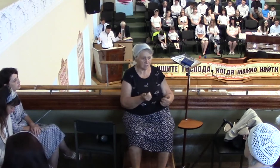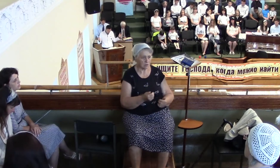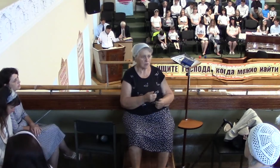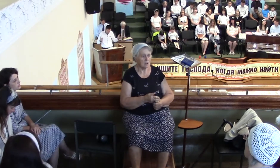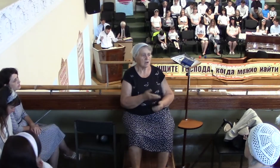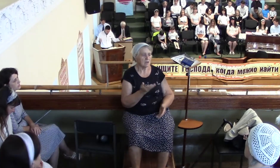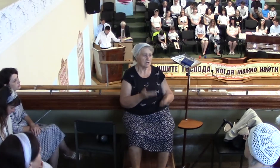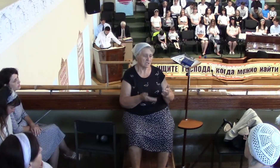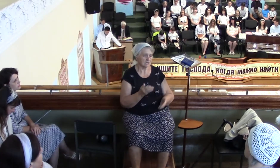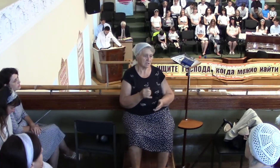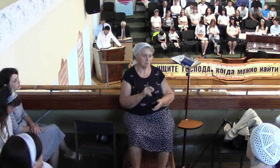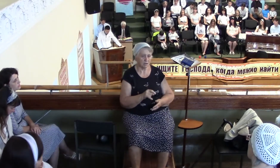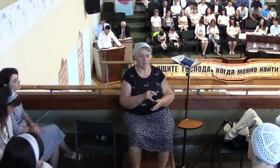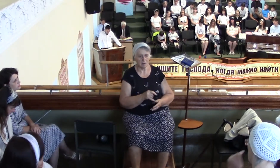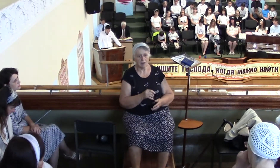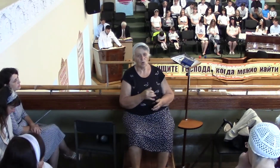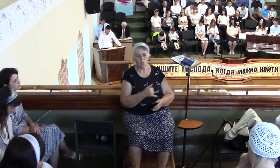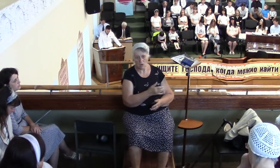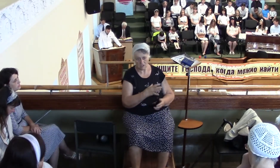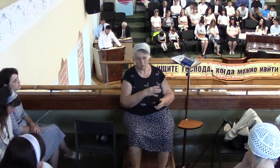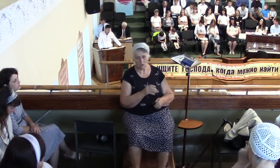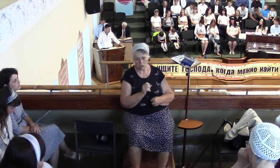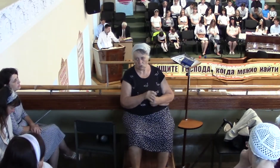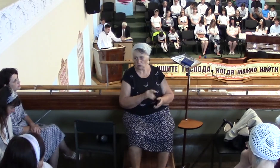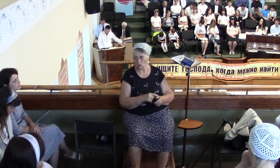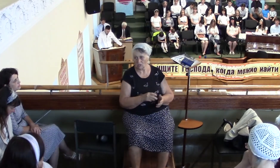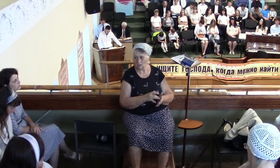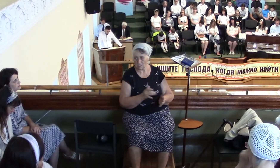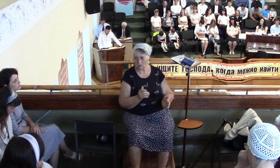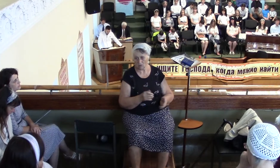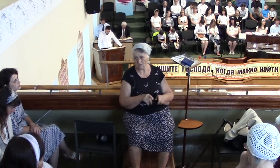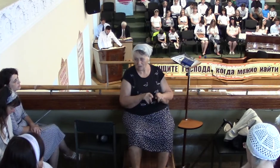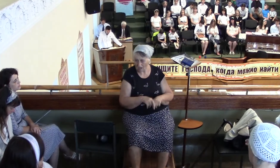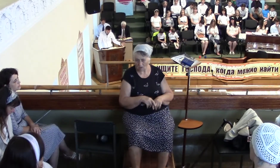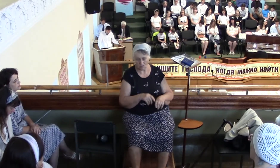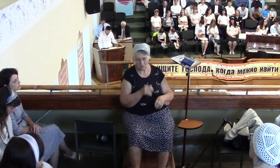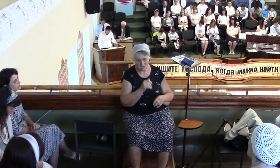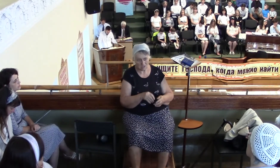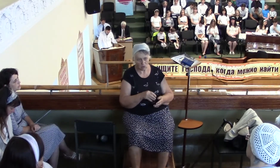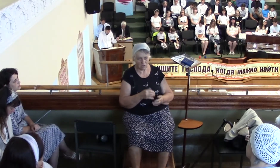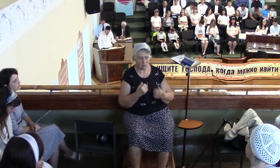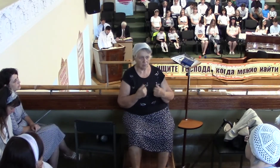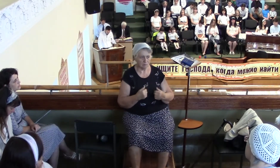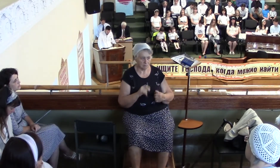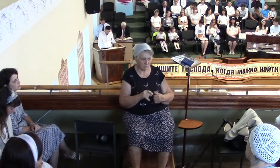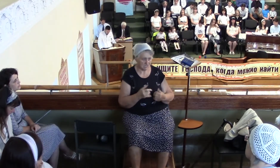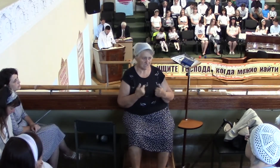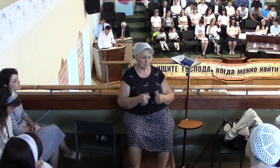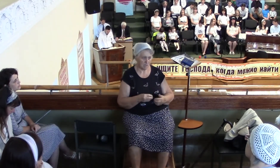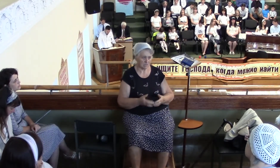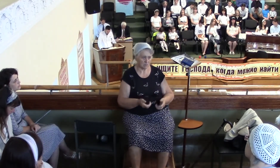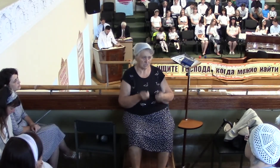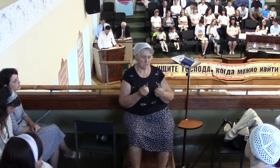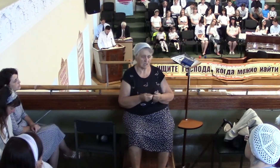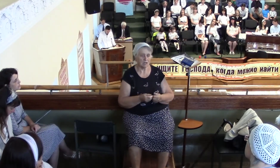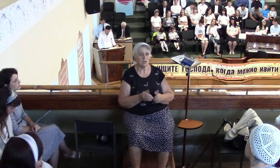даже если бы было, мы бы не могли искупить сами себя от суетной жизни, и никто другой из людей. Но мы читаем о том, что только непорочный и